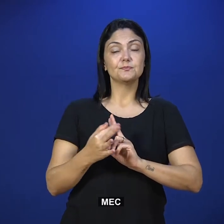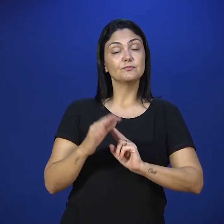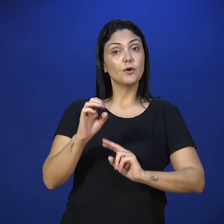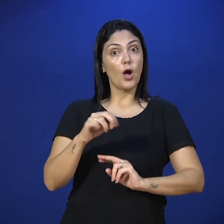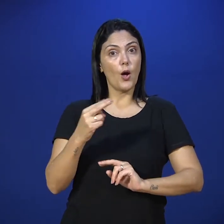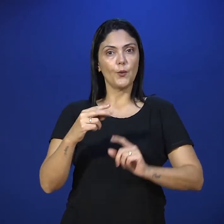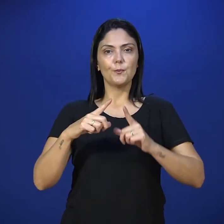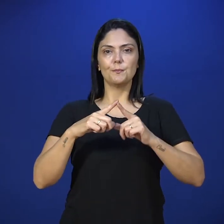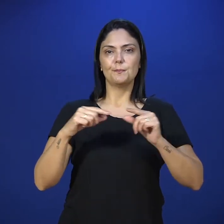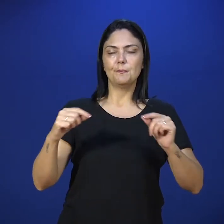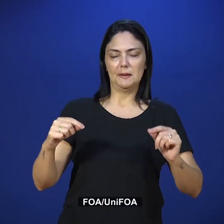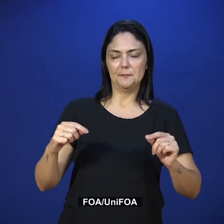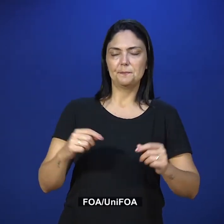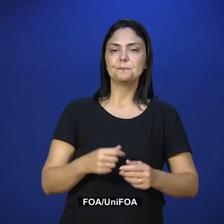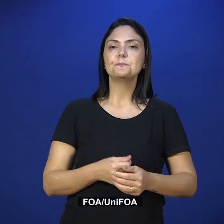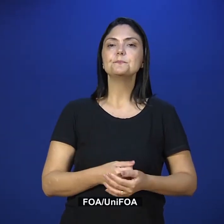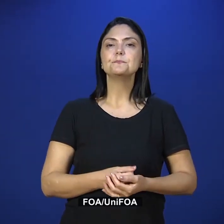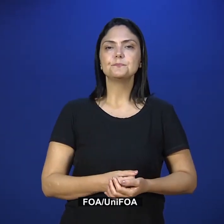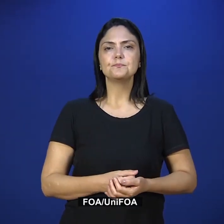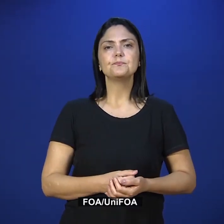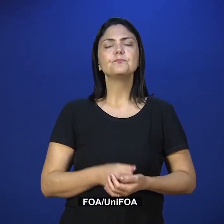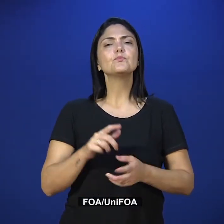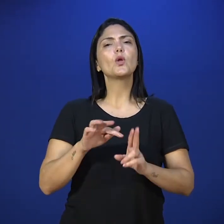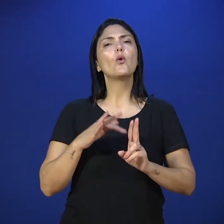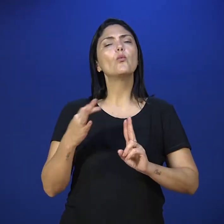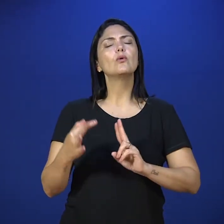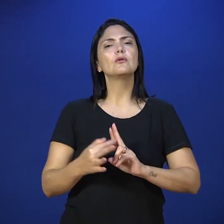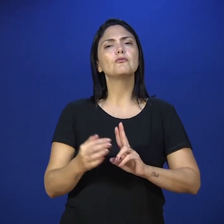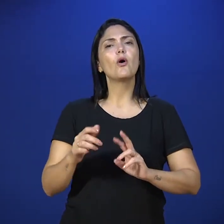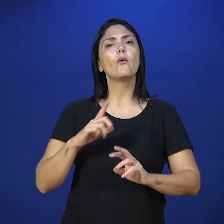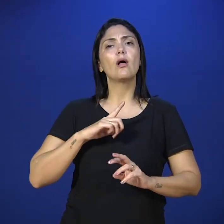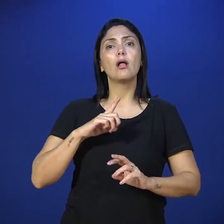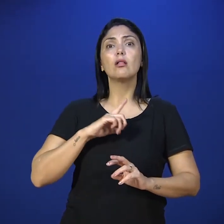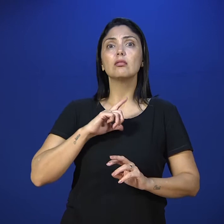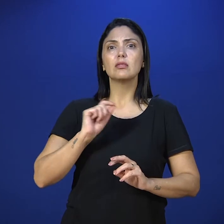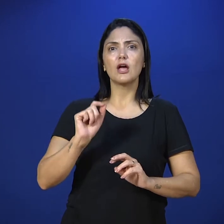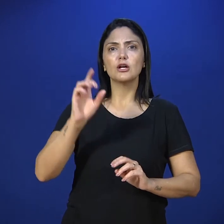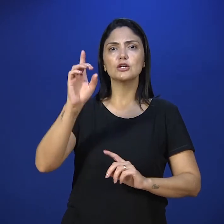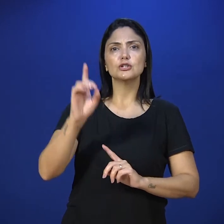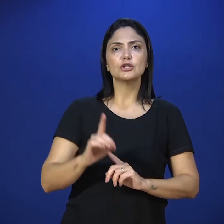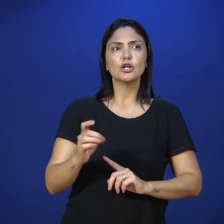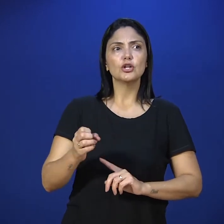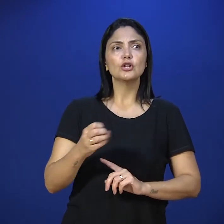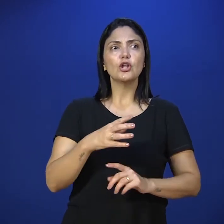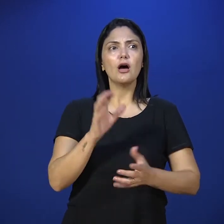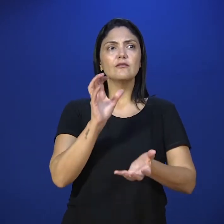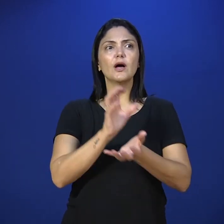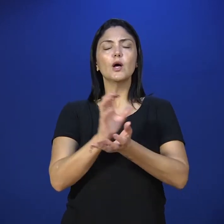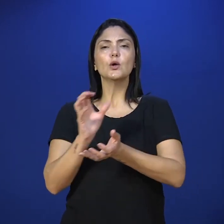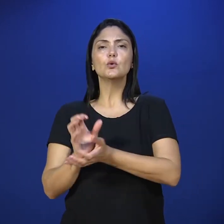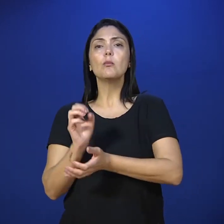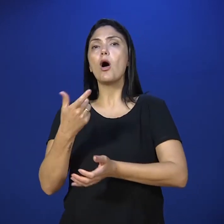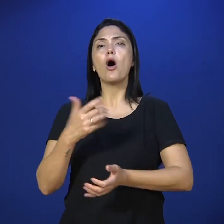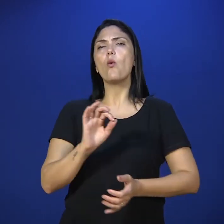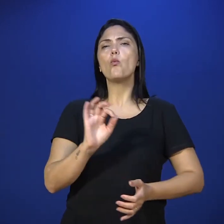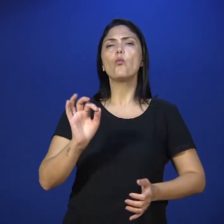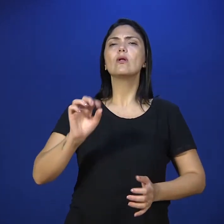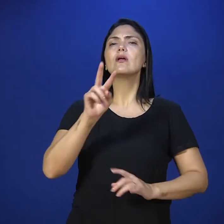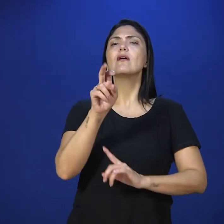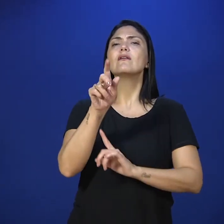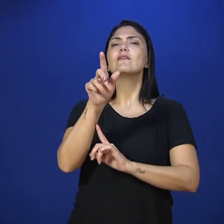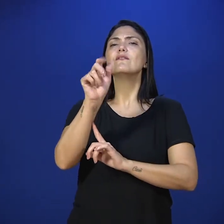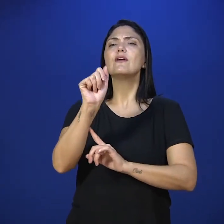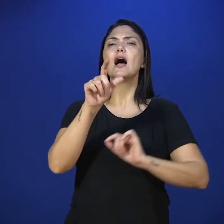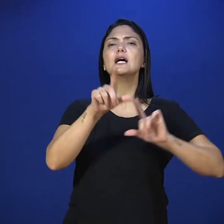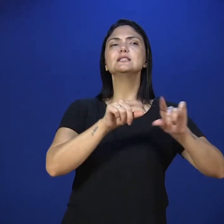MEC. 5. A FOA-Unifoa reserva o direito de abrir novas turmas ou deixar de ofertar novas vagas